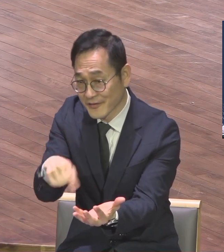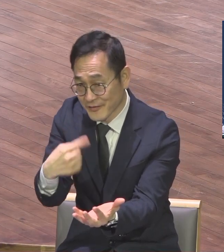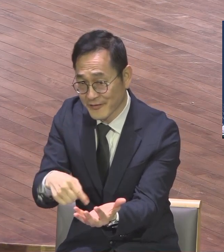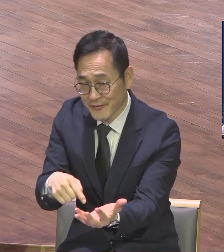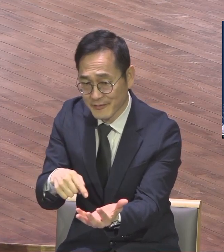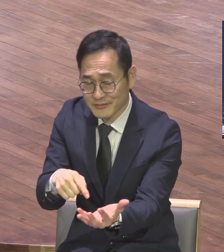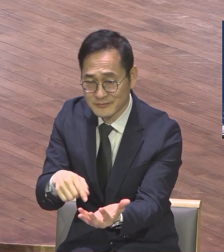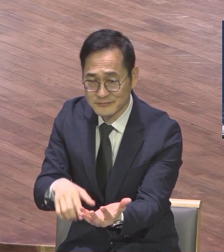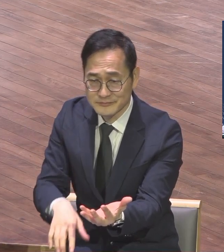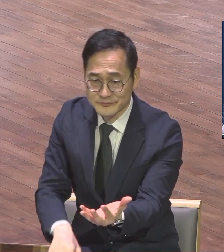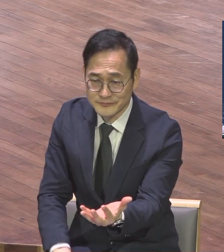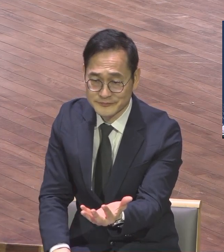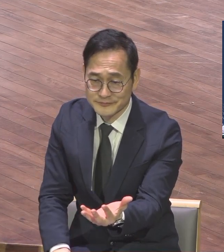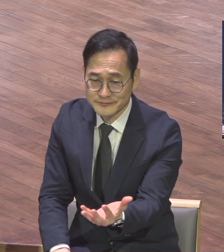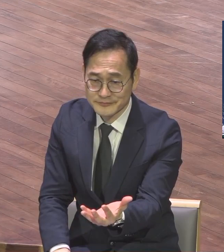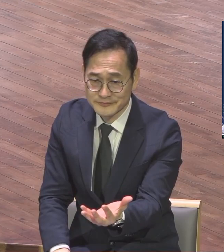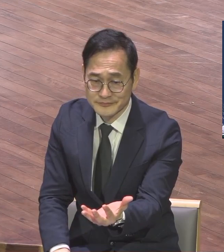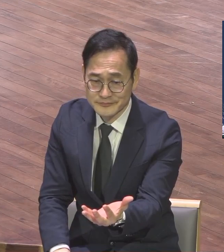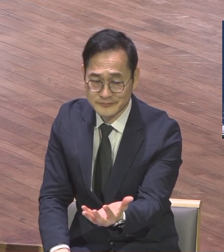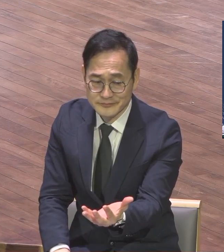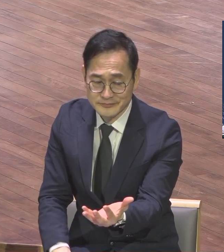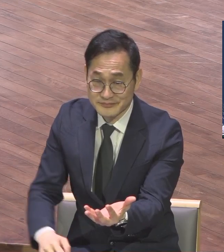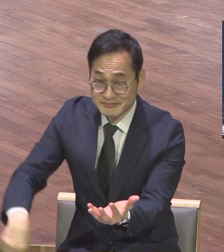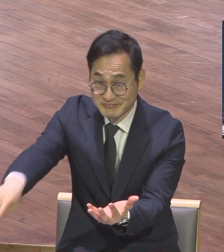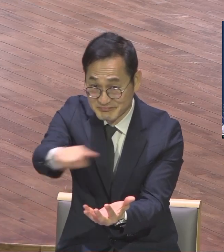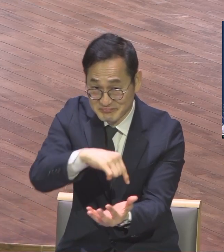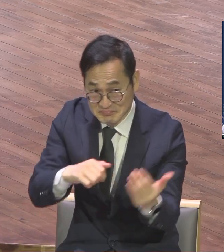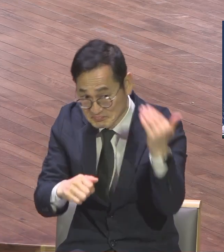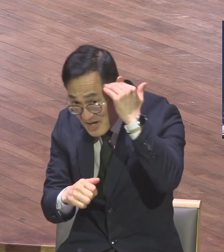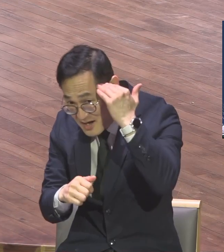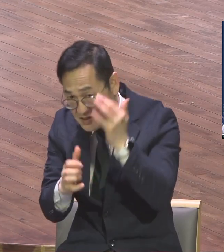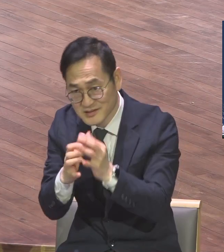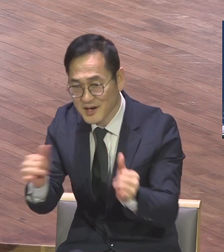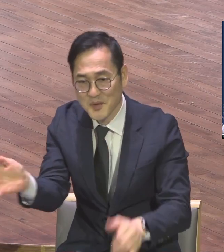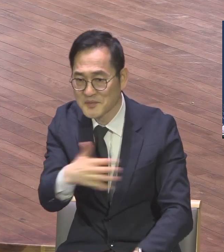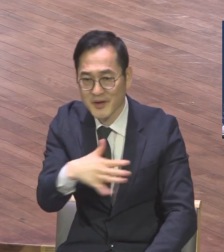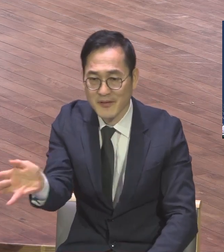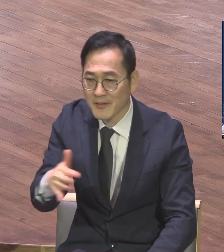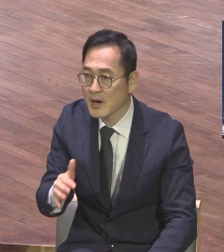아무도 그것을 가로막을 수 있는 사람이 없었어요.